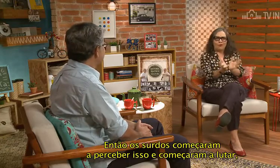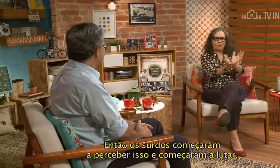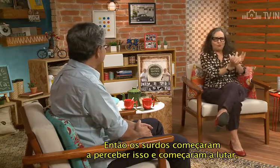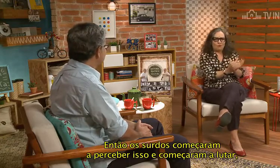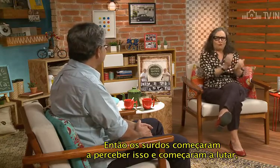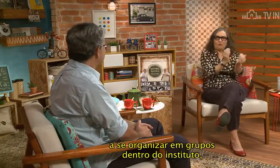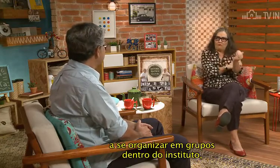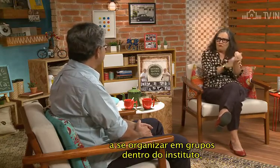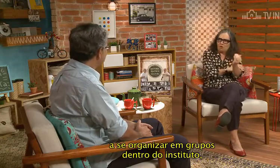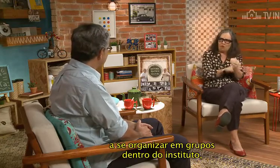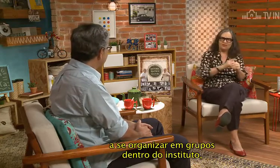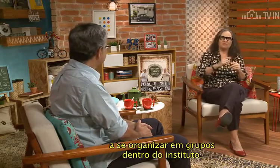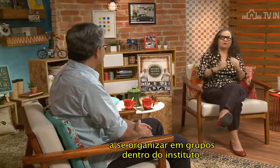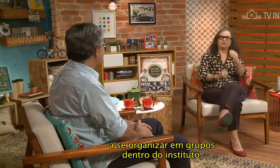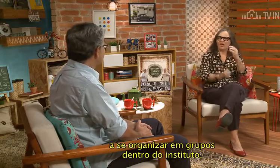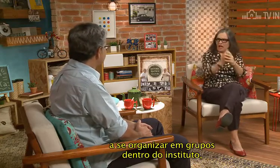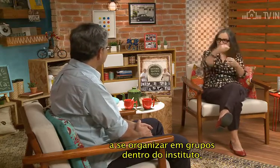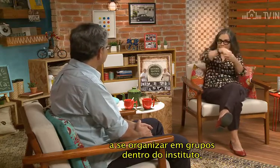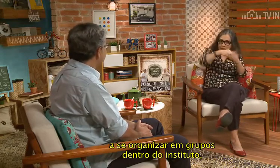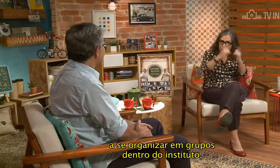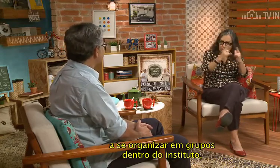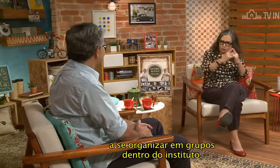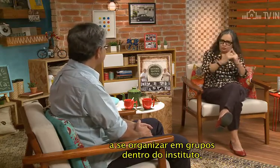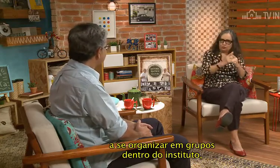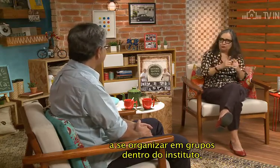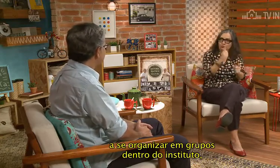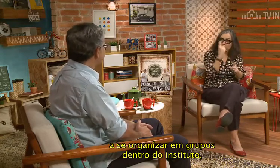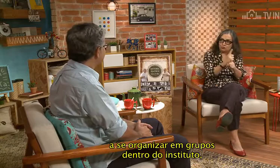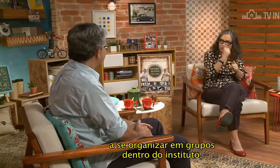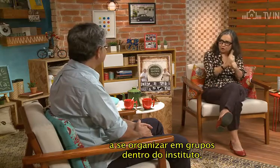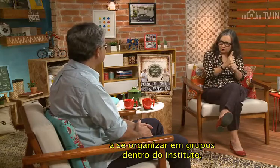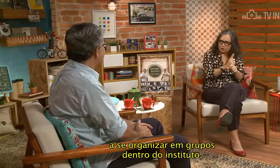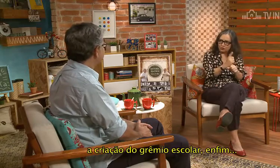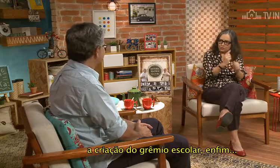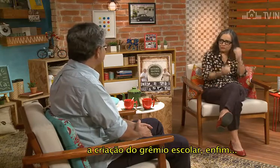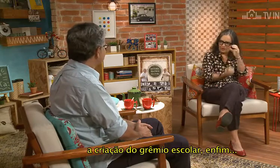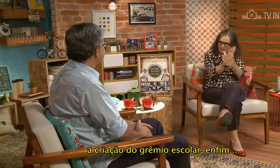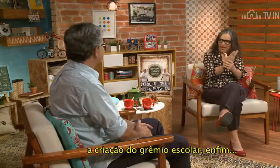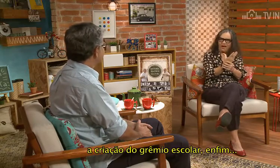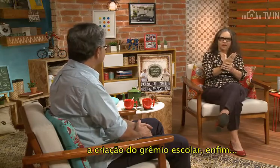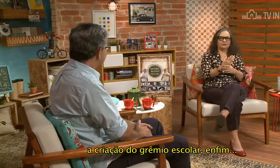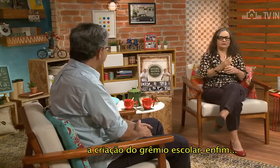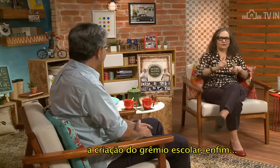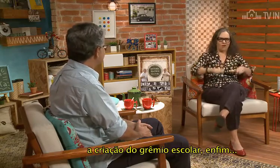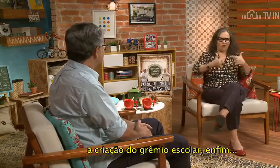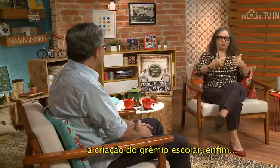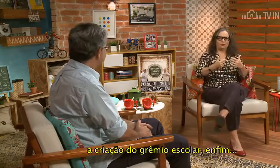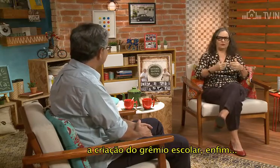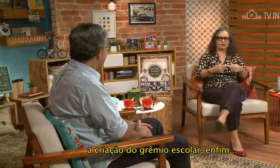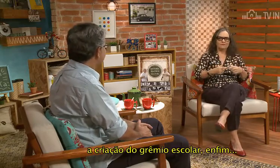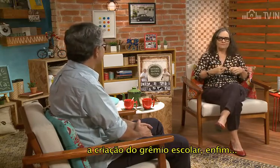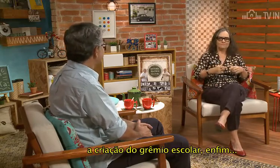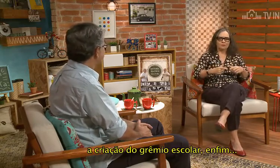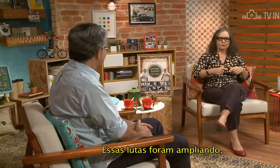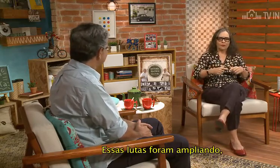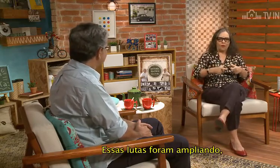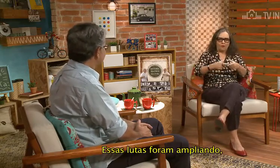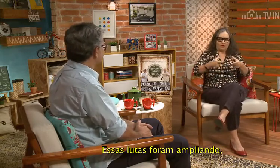lutar, começaram a se organizar em grupos, dentro do instituto, a criação do gremio escolar. Enfim, essas lutas